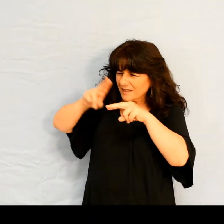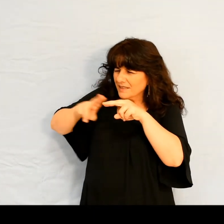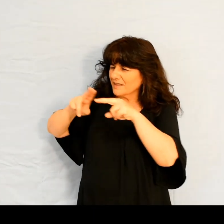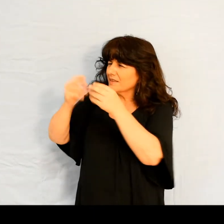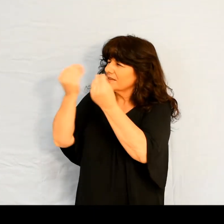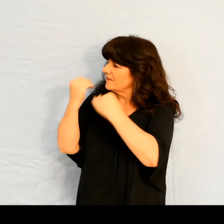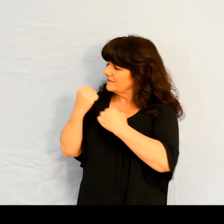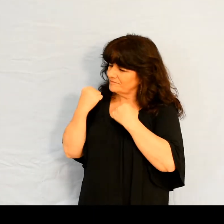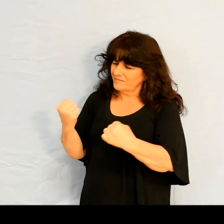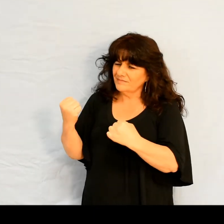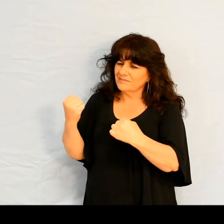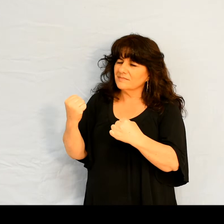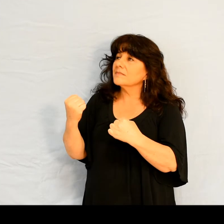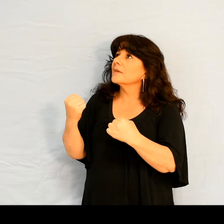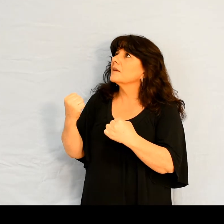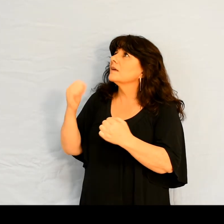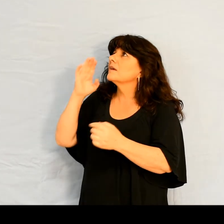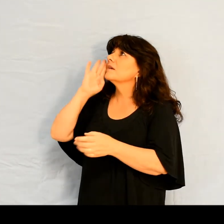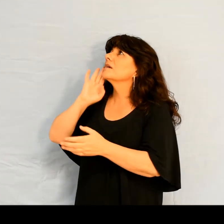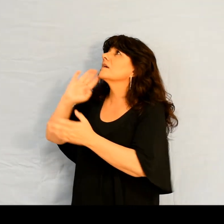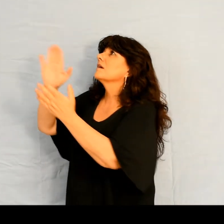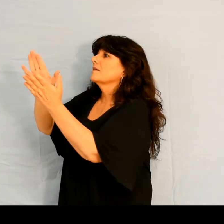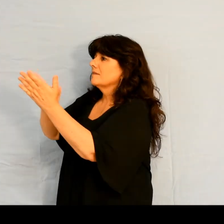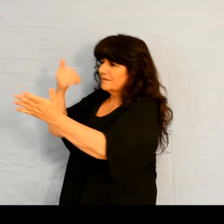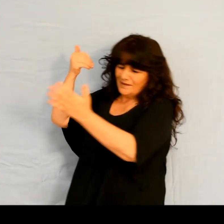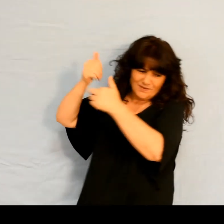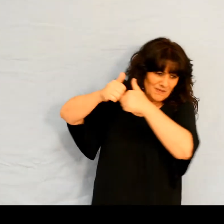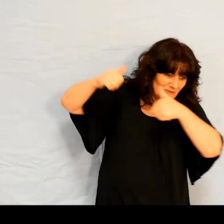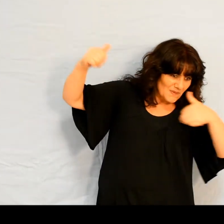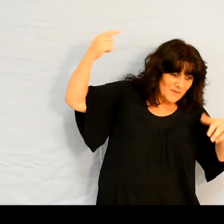face. Ne me reprends pas ton Esprit Saint.